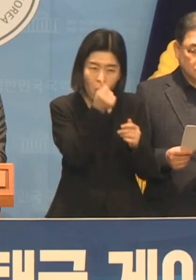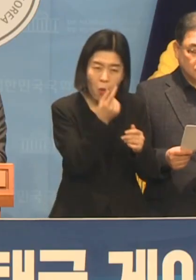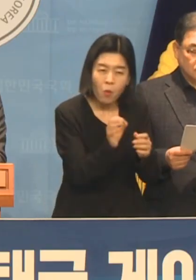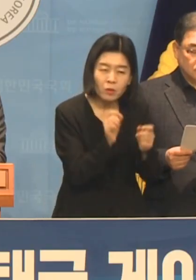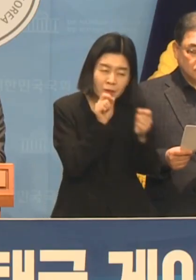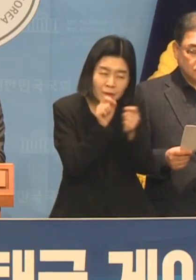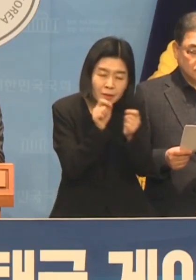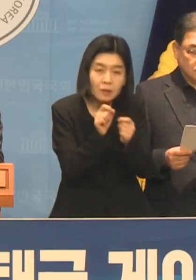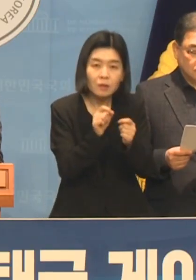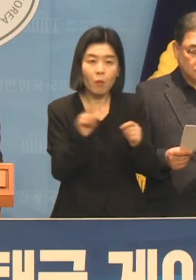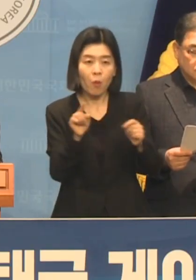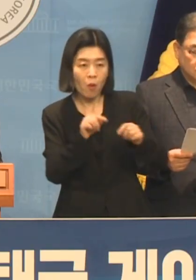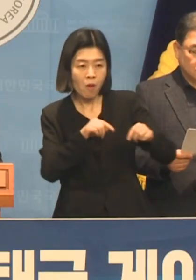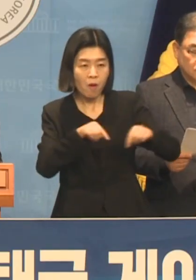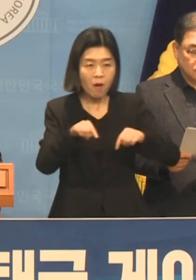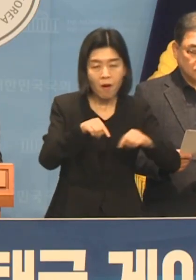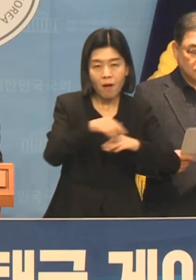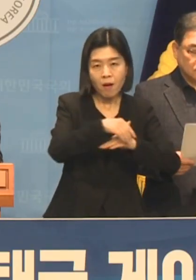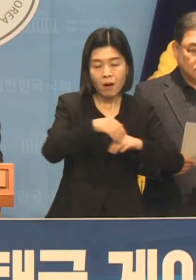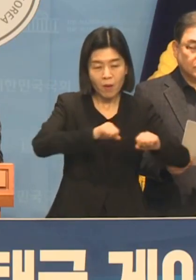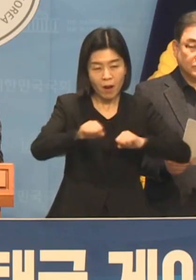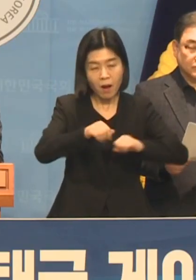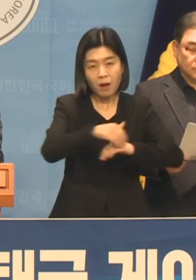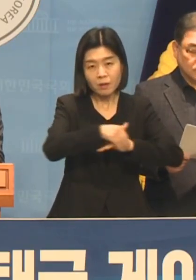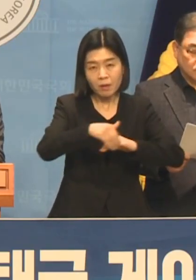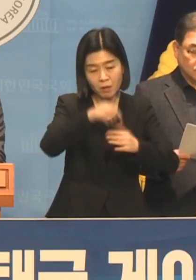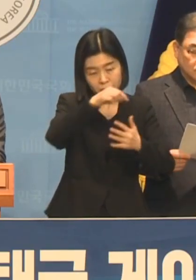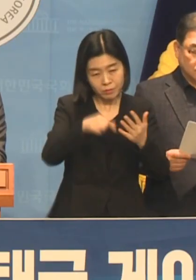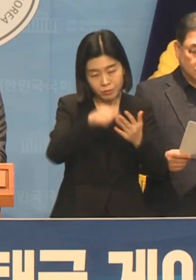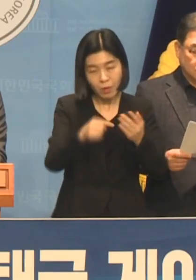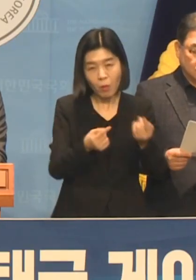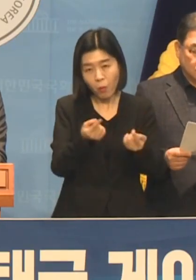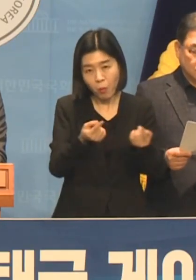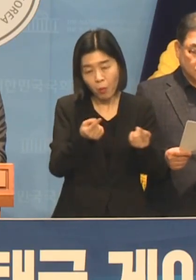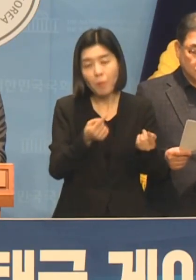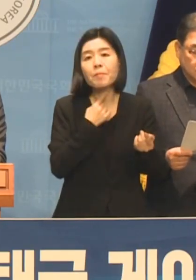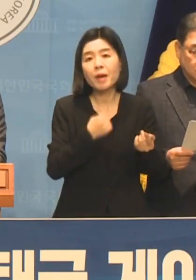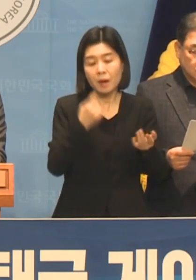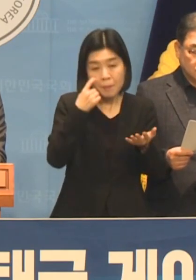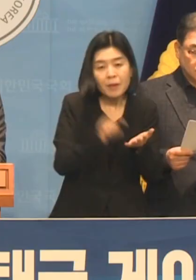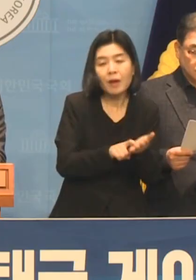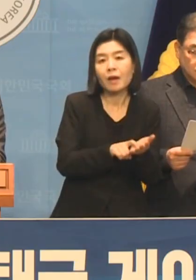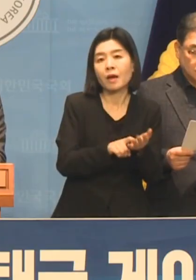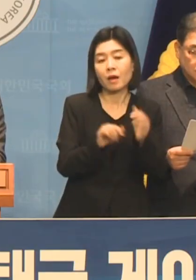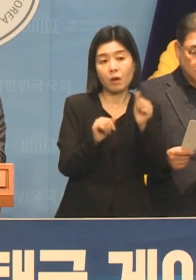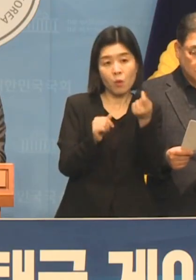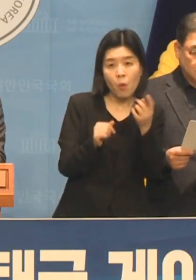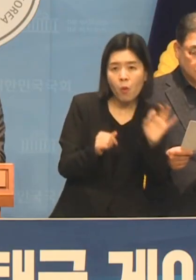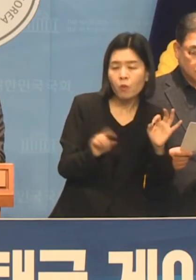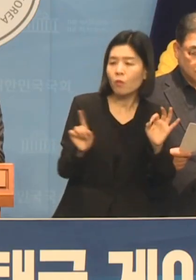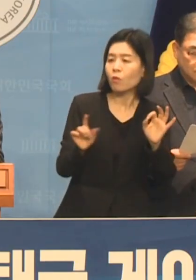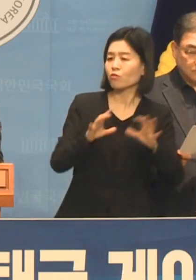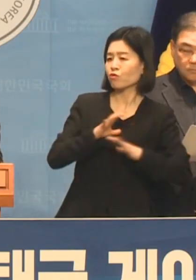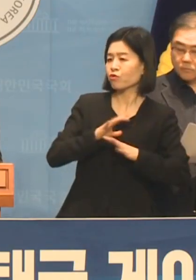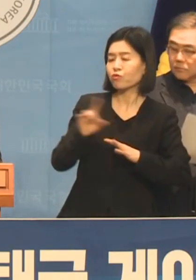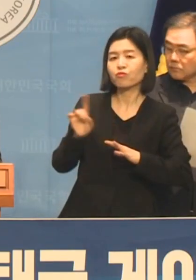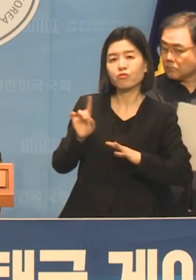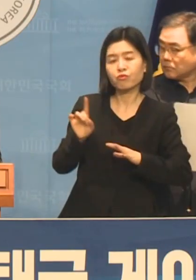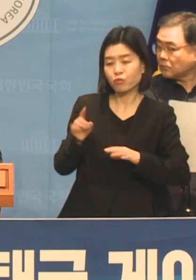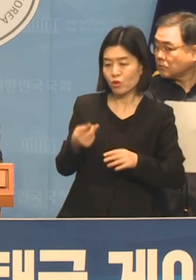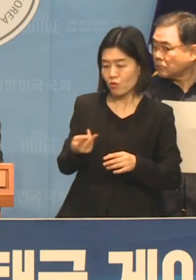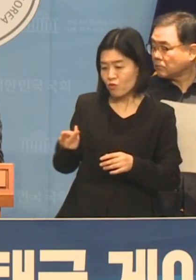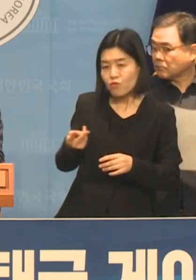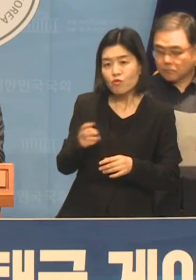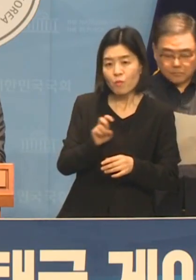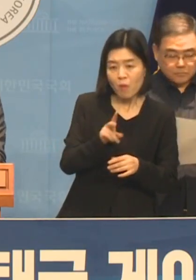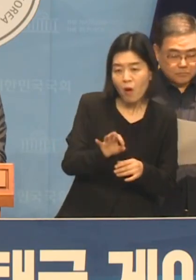일정까지 조율했다는 의혹이 속속 드러나고 있습니다. 홍 시장은 도대체 무엇이 두려워 이 둘에 대해